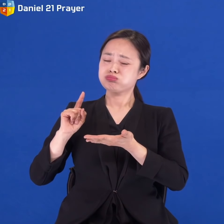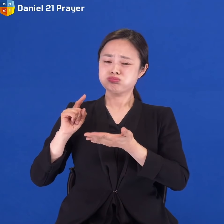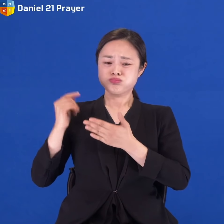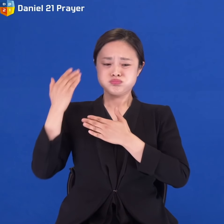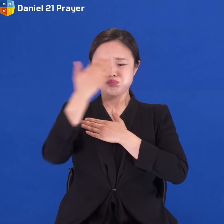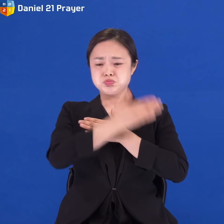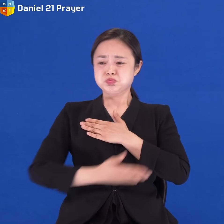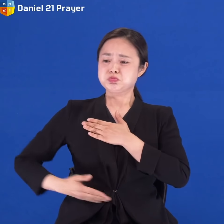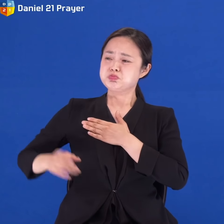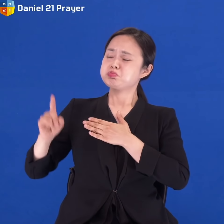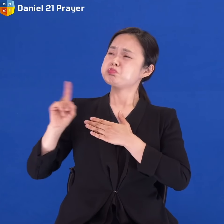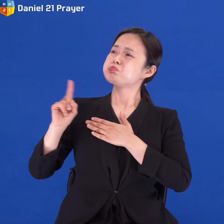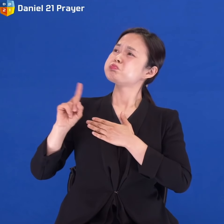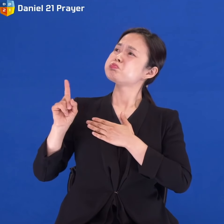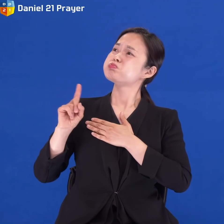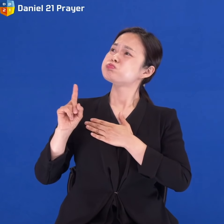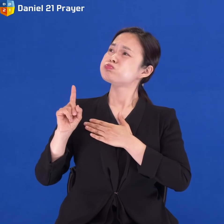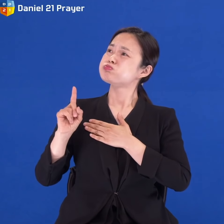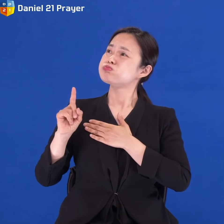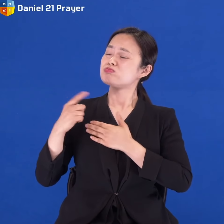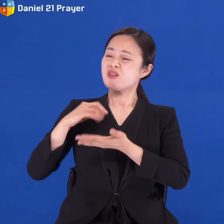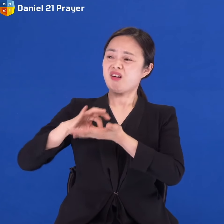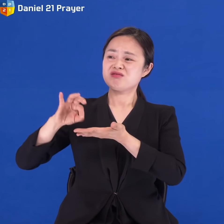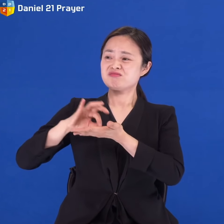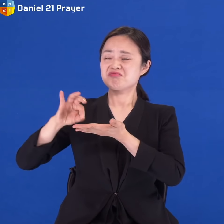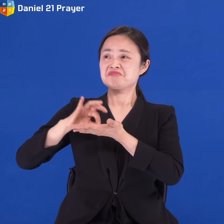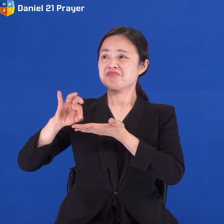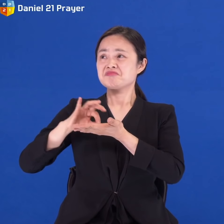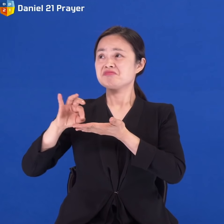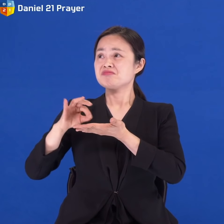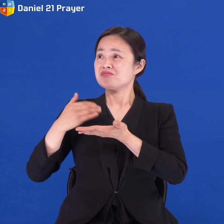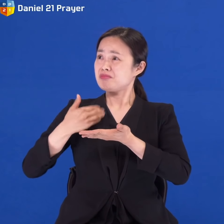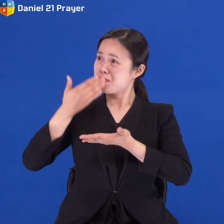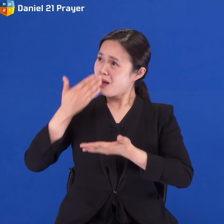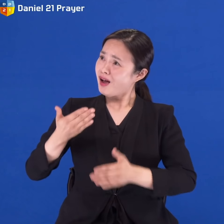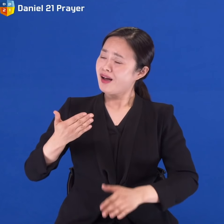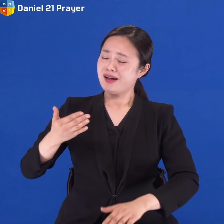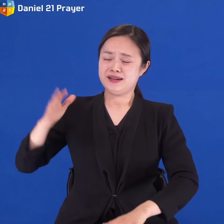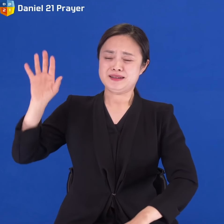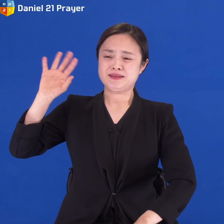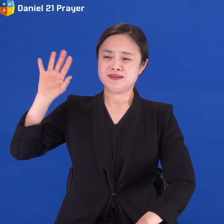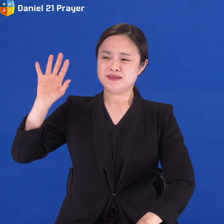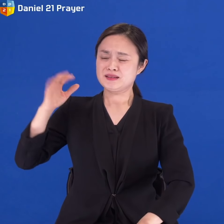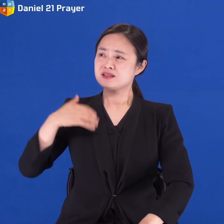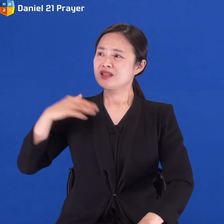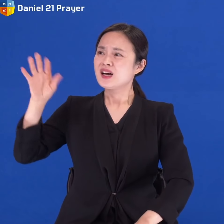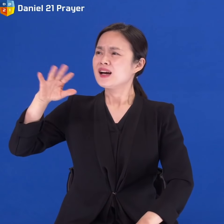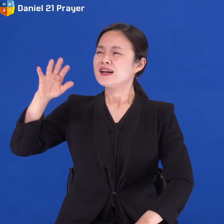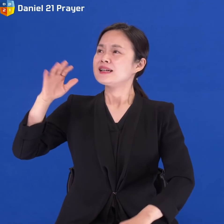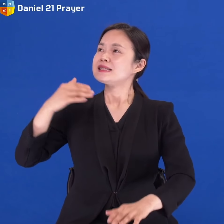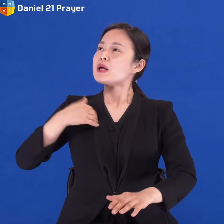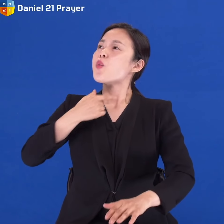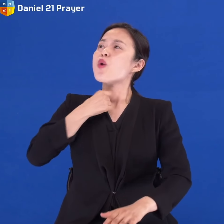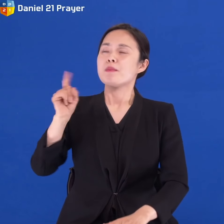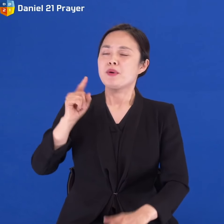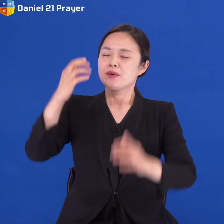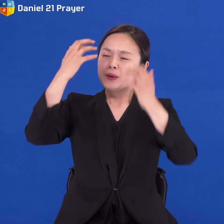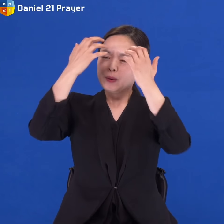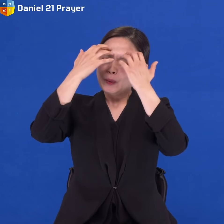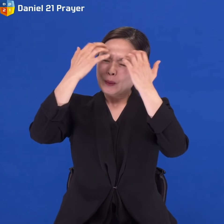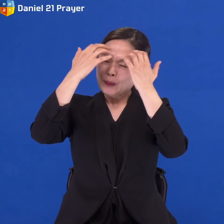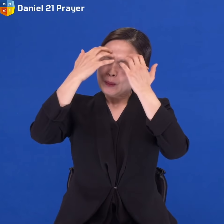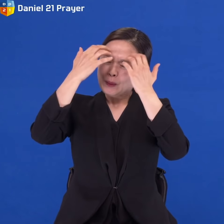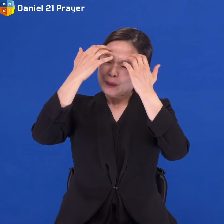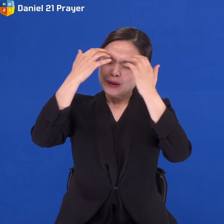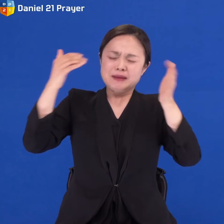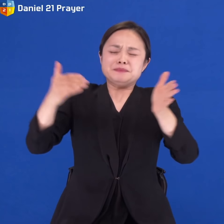쓸 때 쓰지 마시고 이 고통에서 벗어날 수 있는 길을 좀 열어주세요. 저 안 쓰고